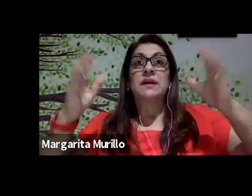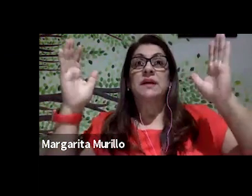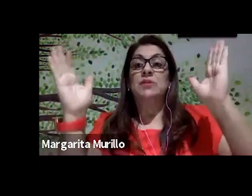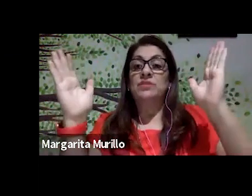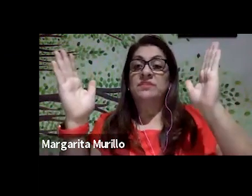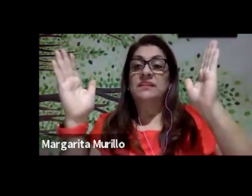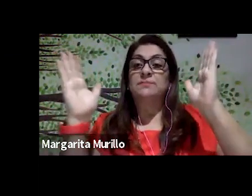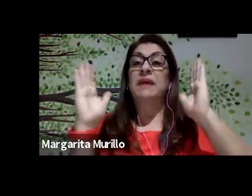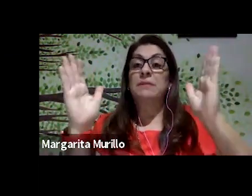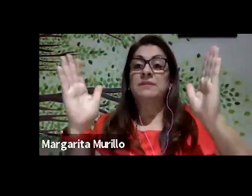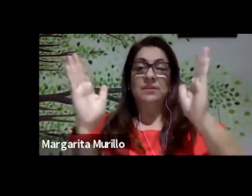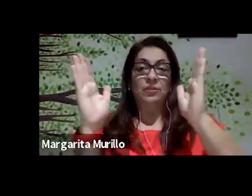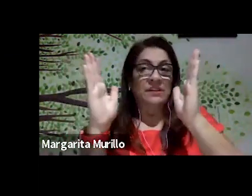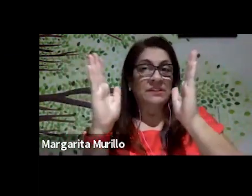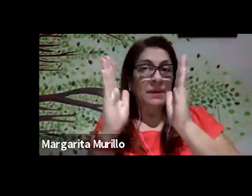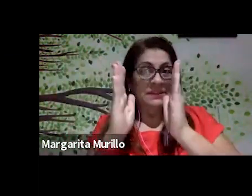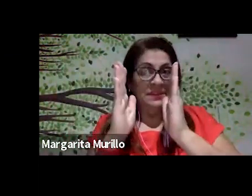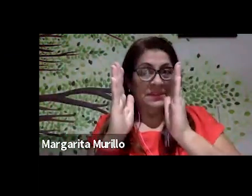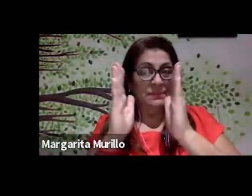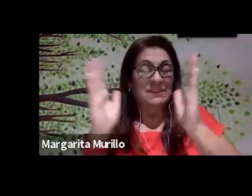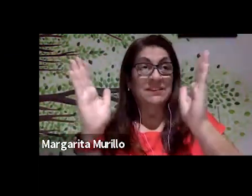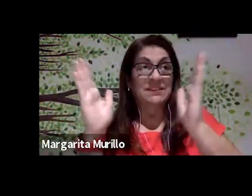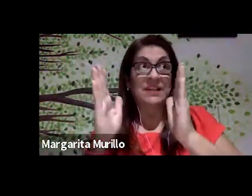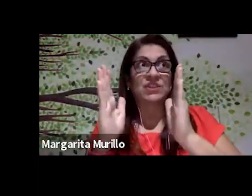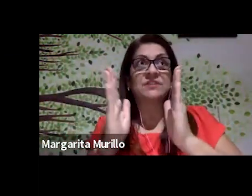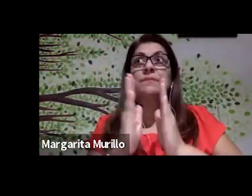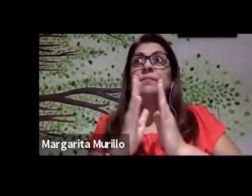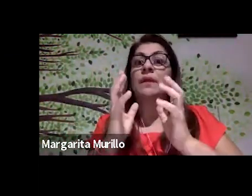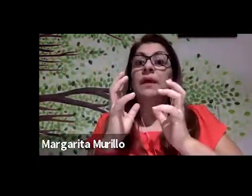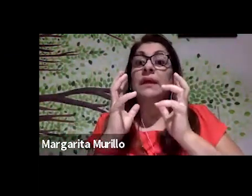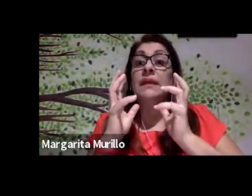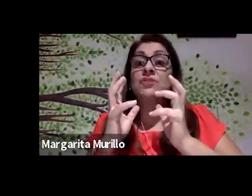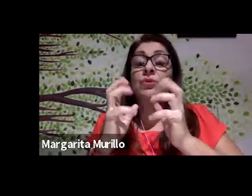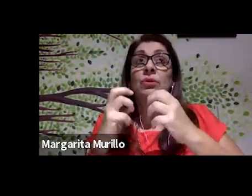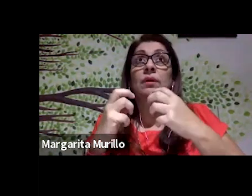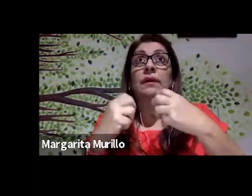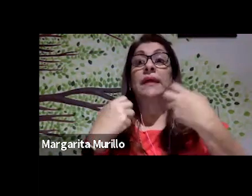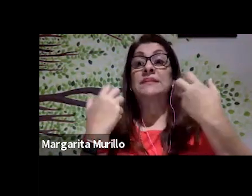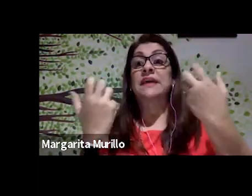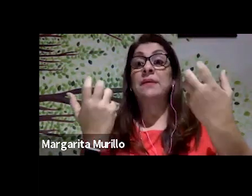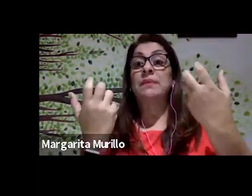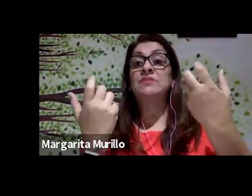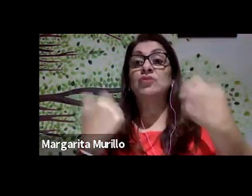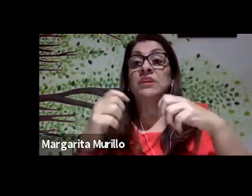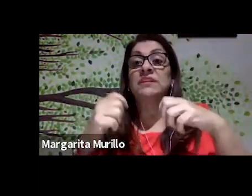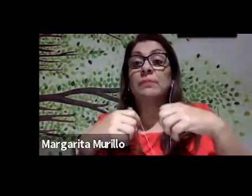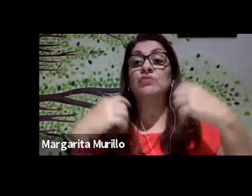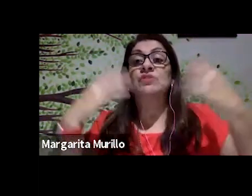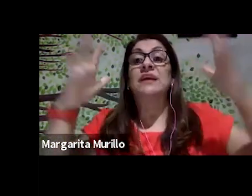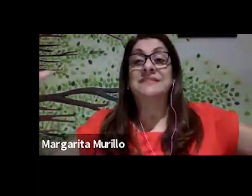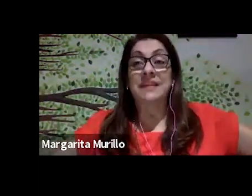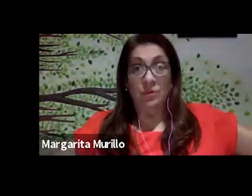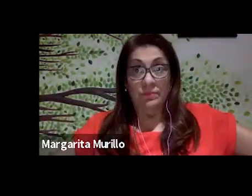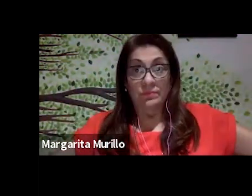pies y nuestras pelvis se nos hacen más más estrechas hizo que las hembras nos